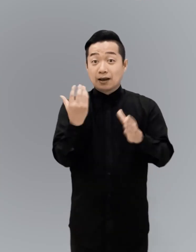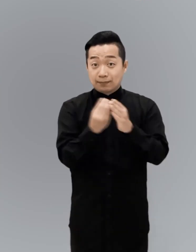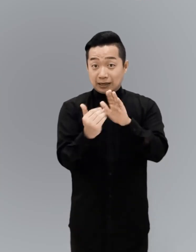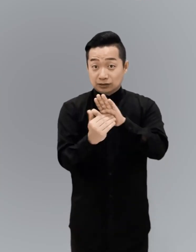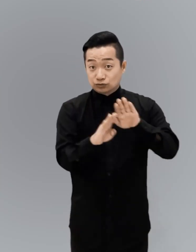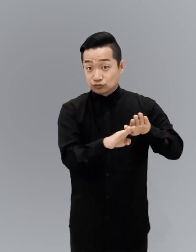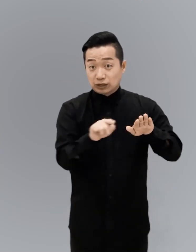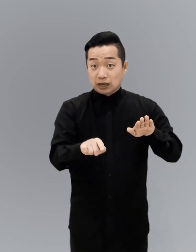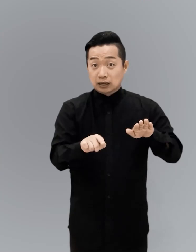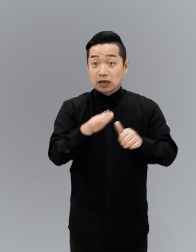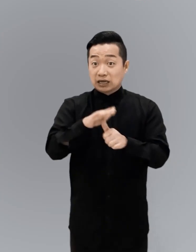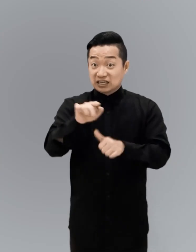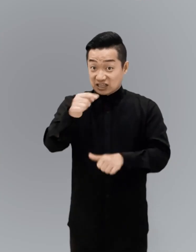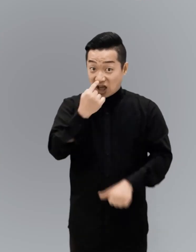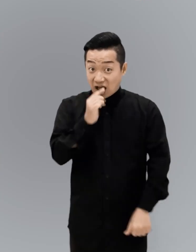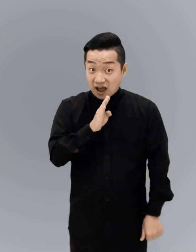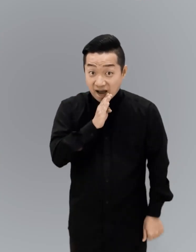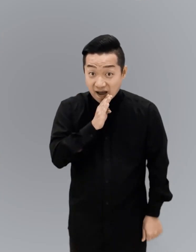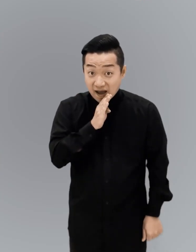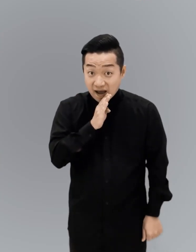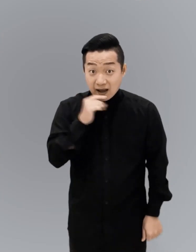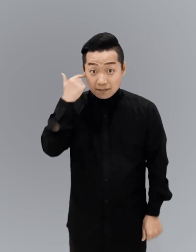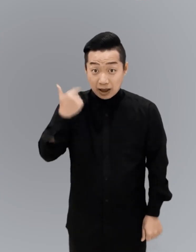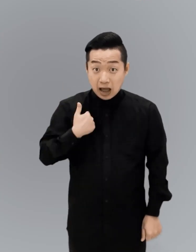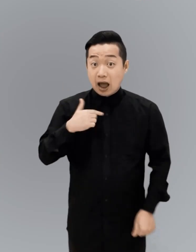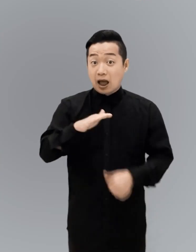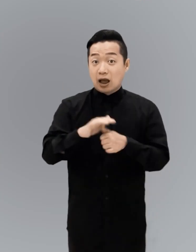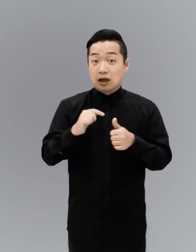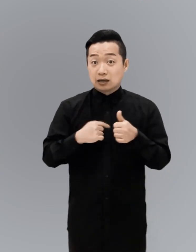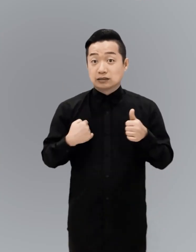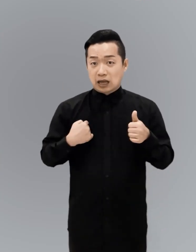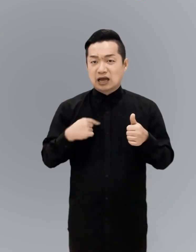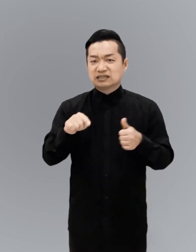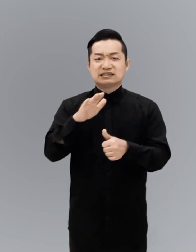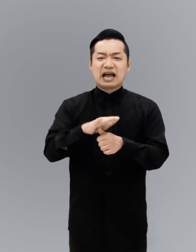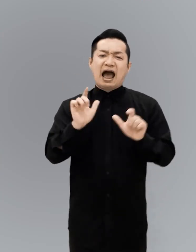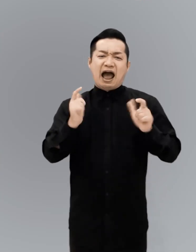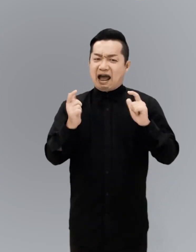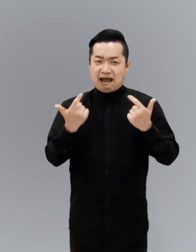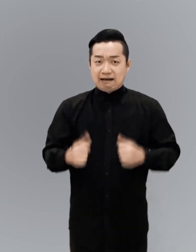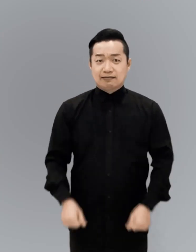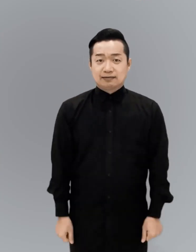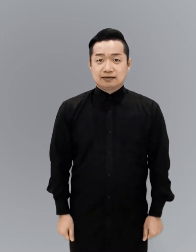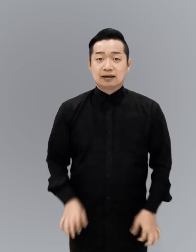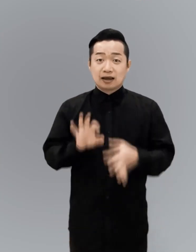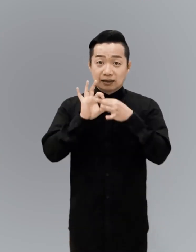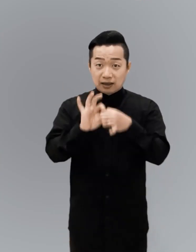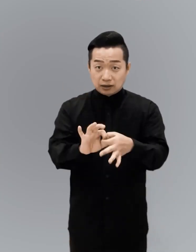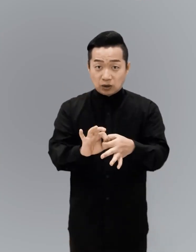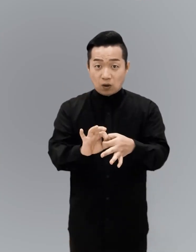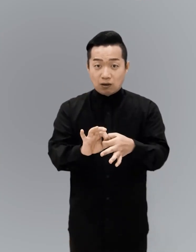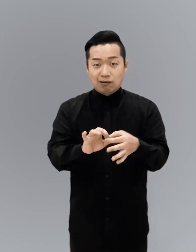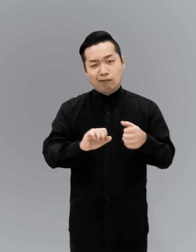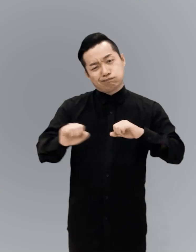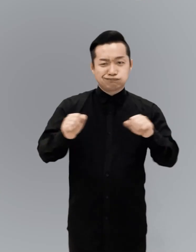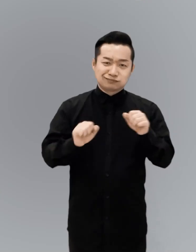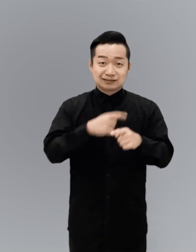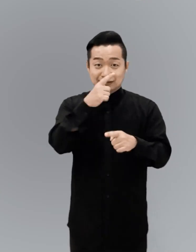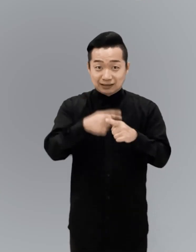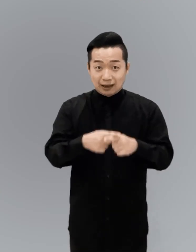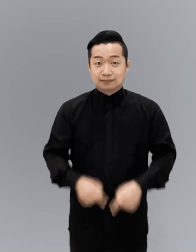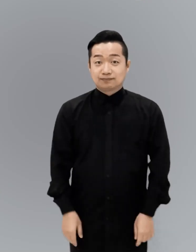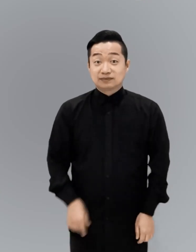다음에는 주위에서 이 아이가 너냐라는 질문에 아이가 자기는 그 아이가 아니라며 계속 이렇게